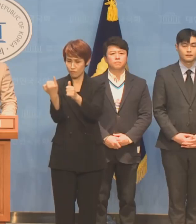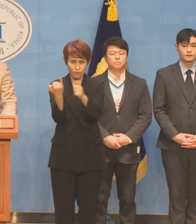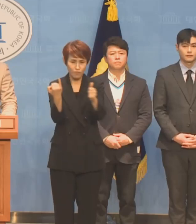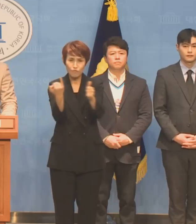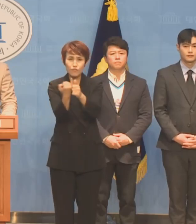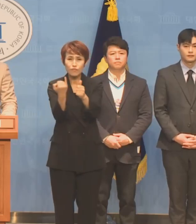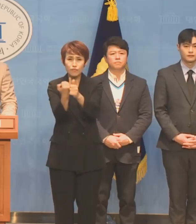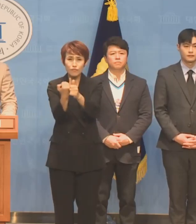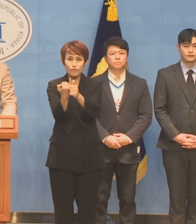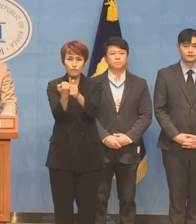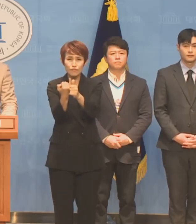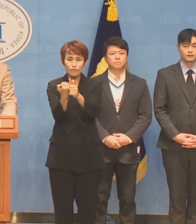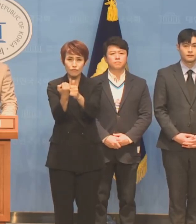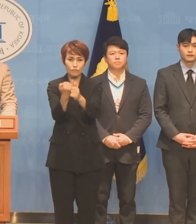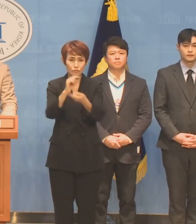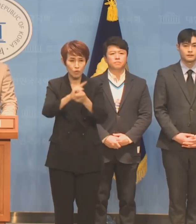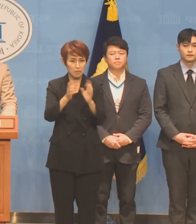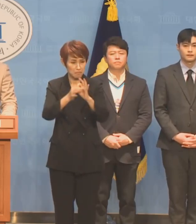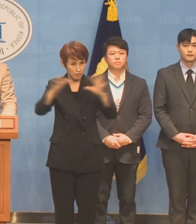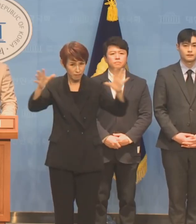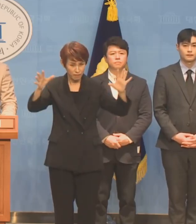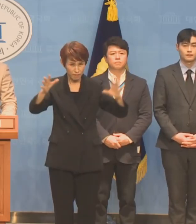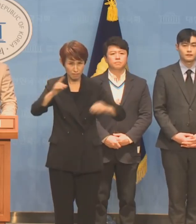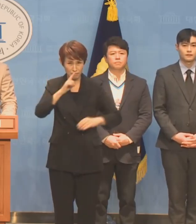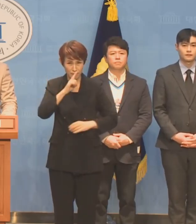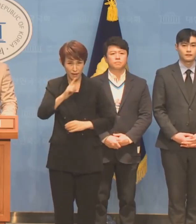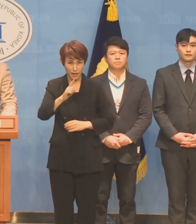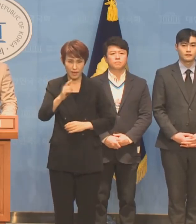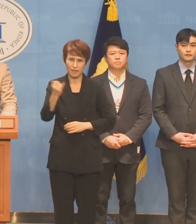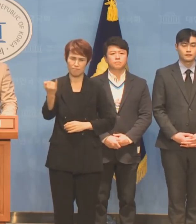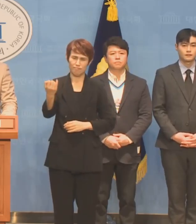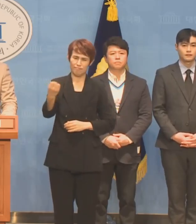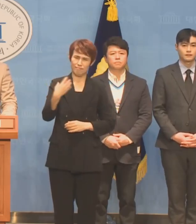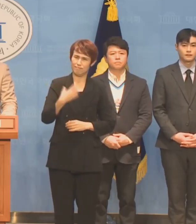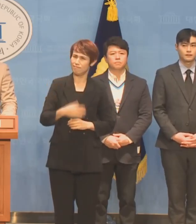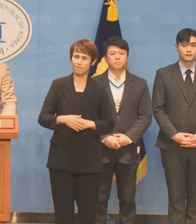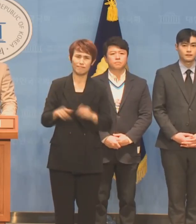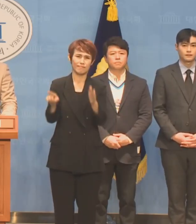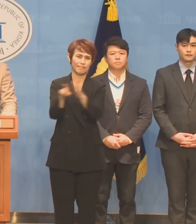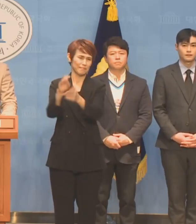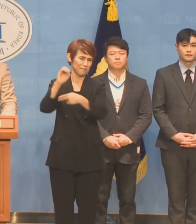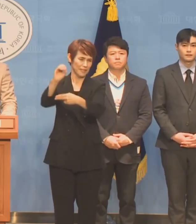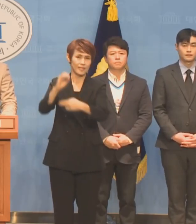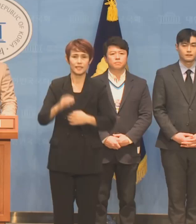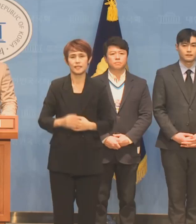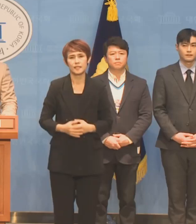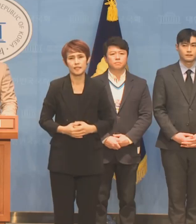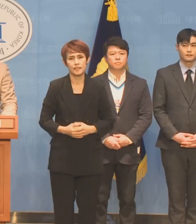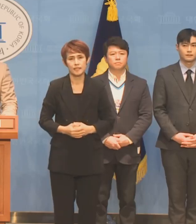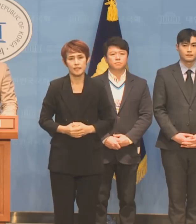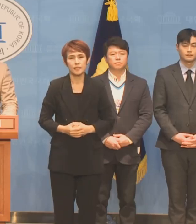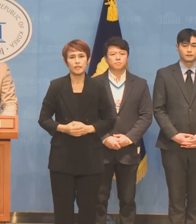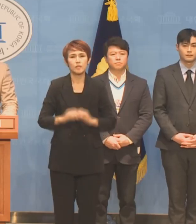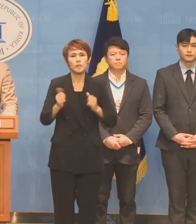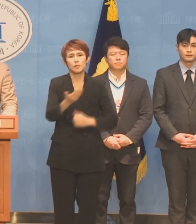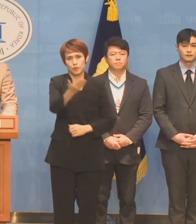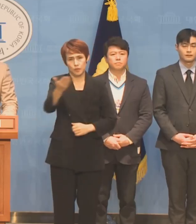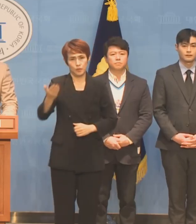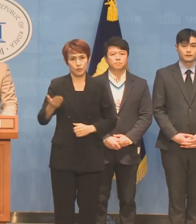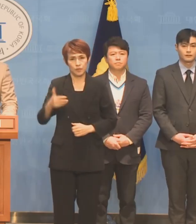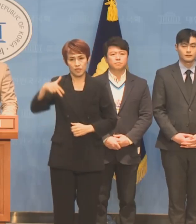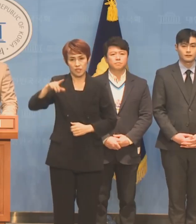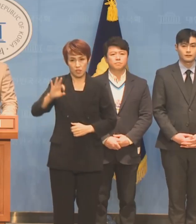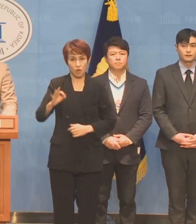사이에 이해 충돌이 없다고 말하는 게 정계선 후보의 변명을 누가 믿겠습니까? 국민 여러분,